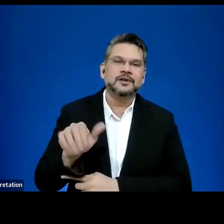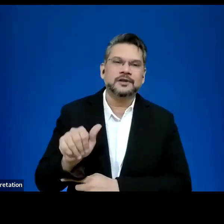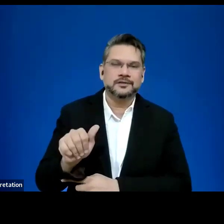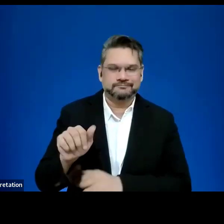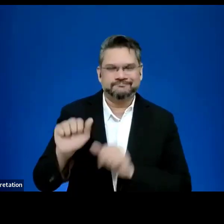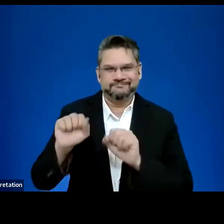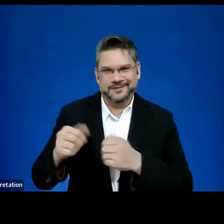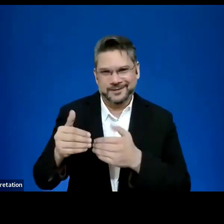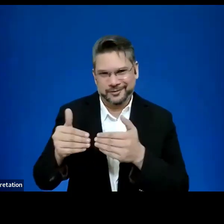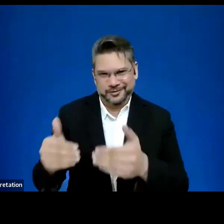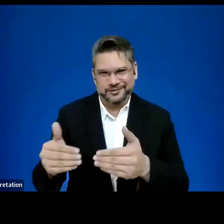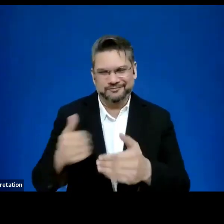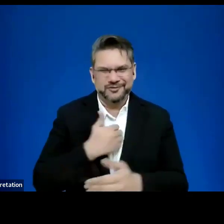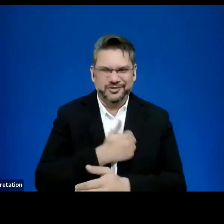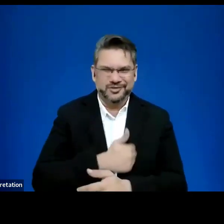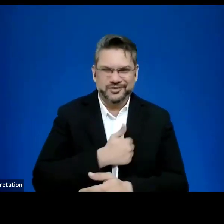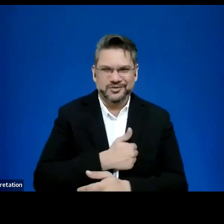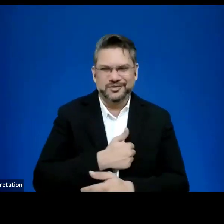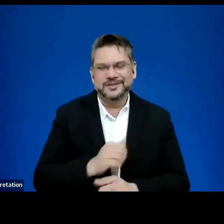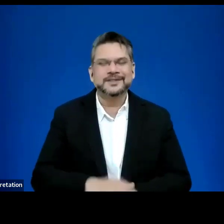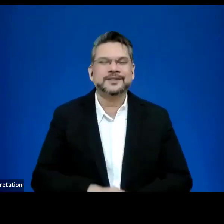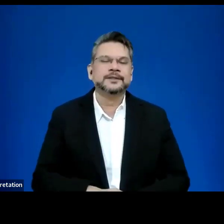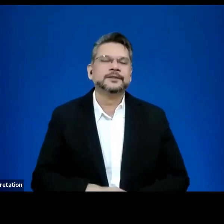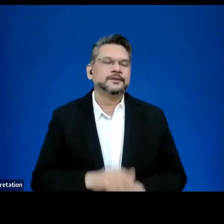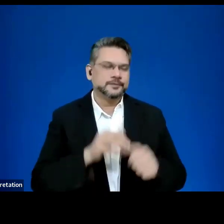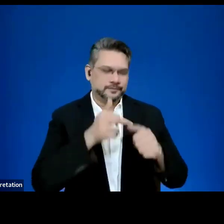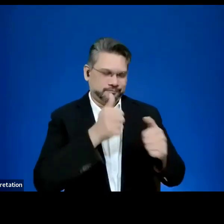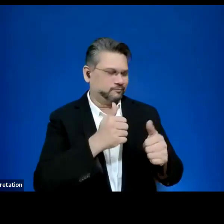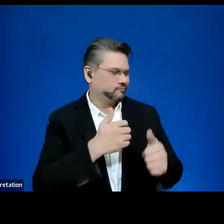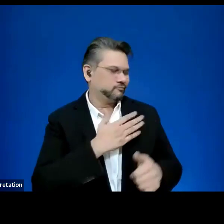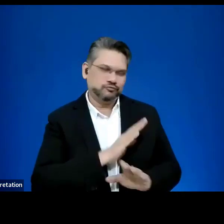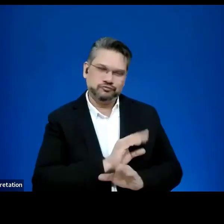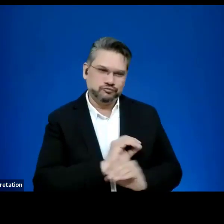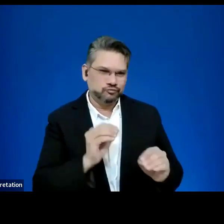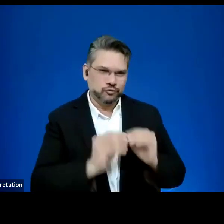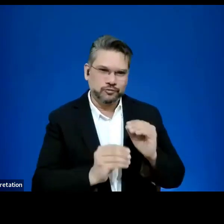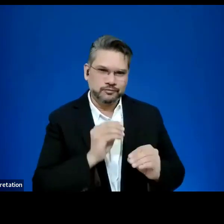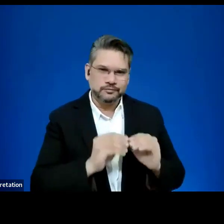译。不好意思啊，翻译。